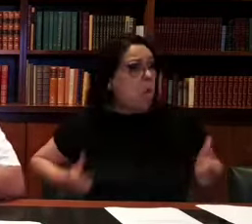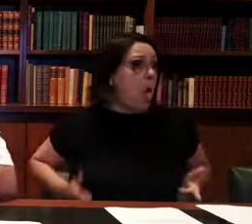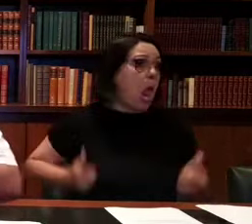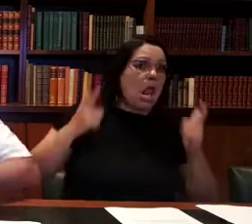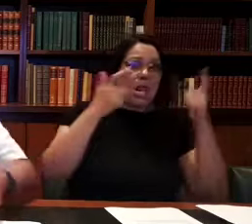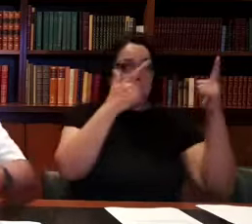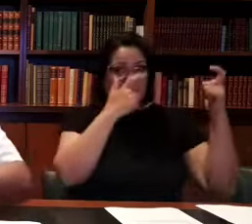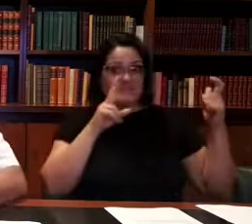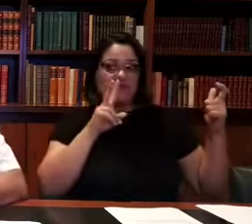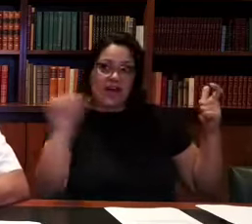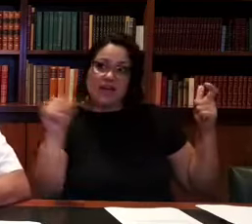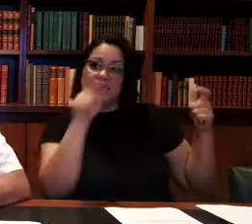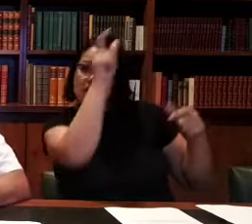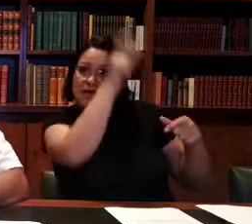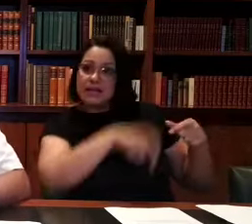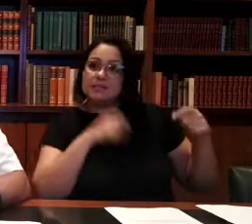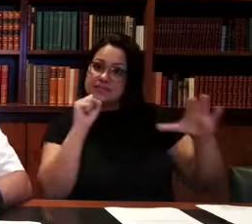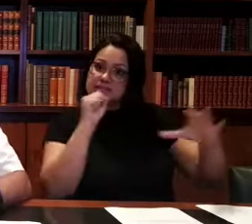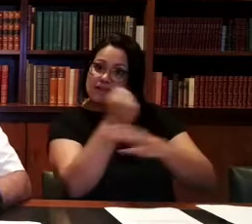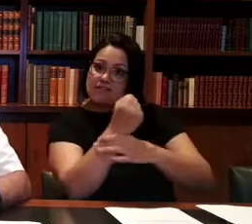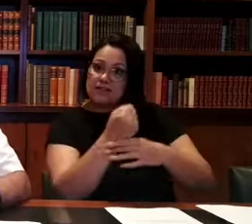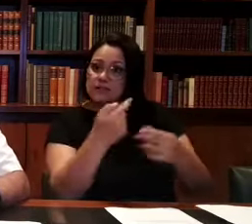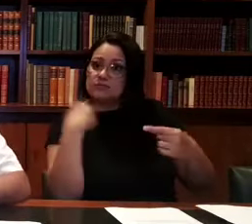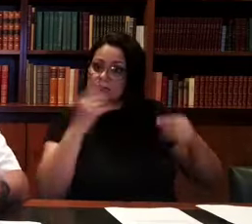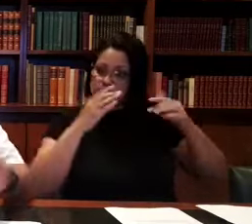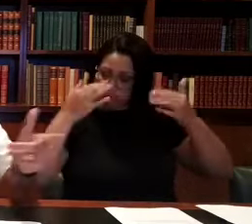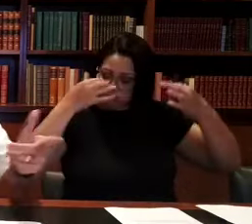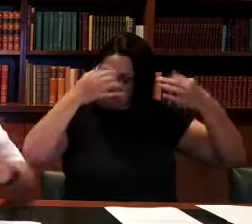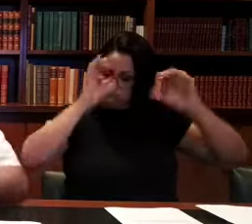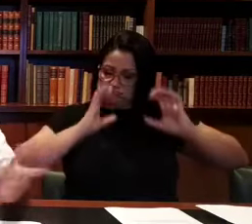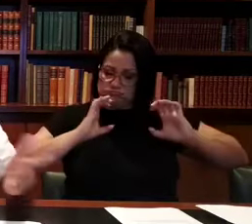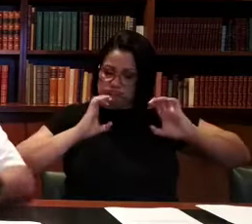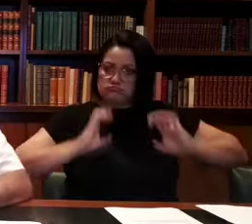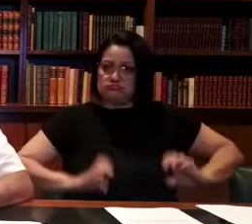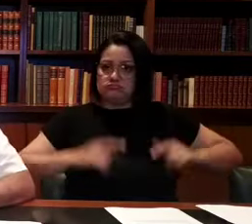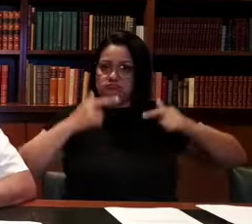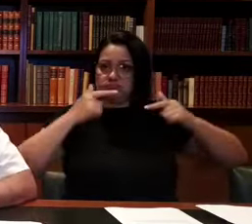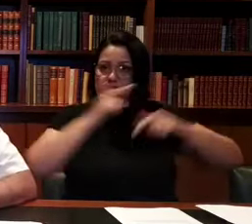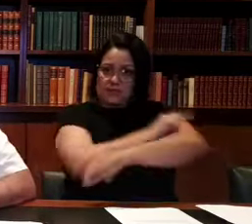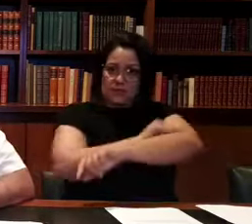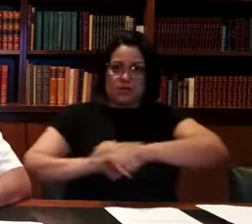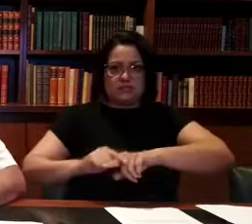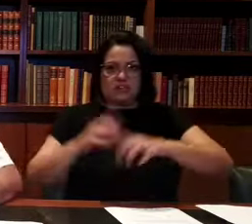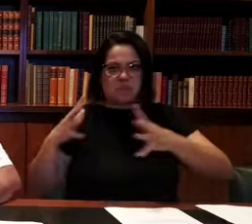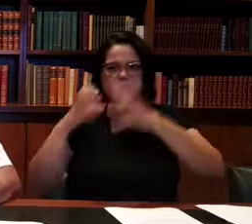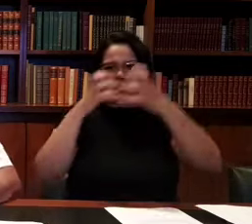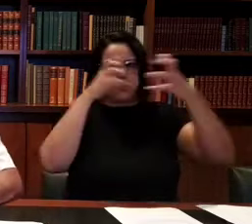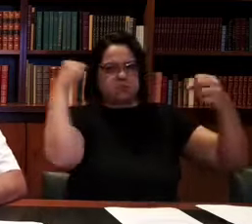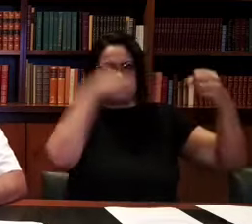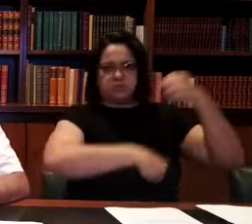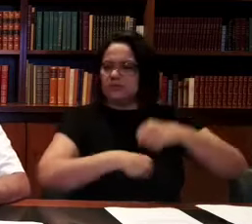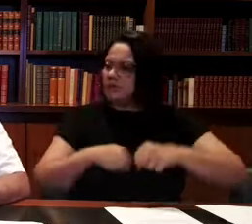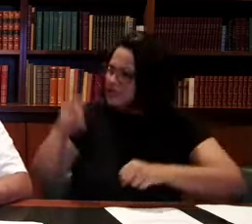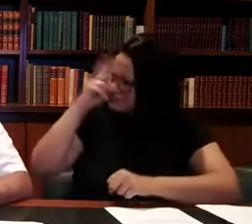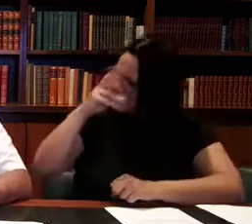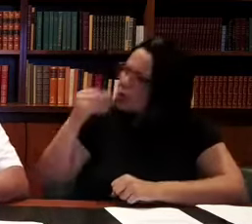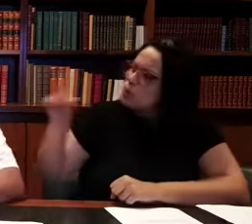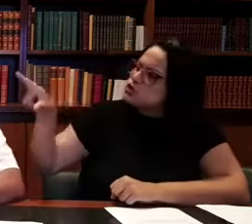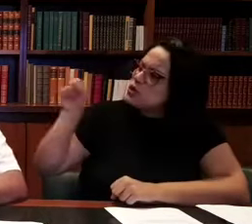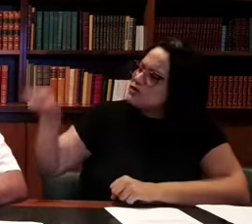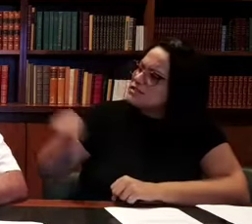tá então tem que defender a taxa maneira que nós somos civilizados aqui ninguém vai a partir para agressão nem nada como é que foi sua escolha problema